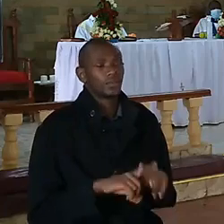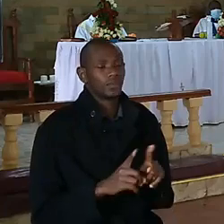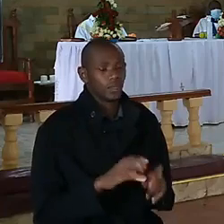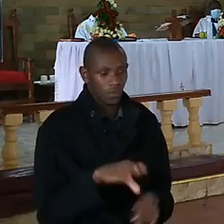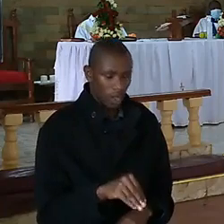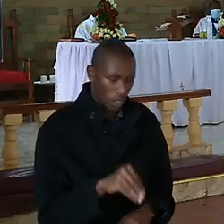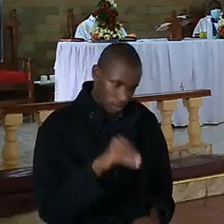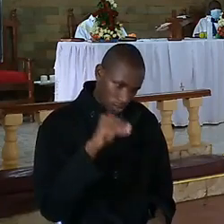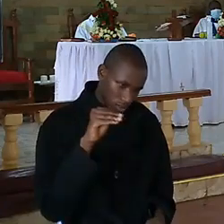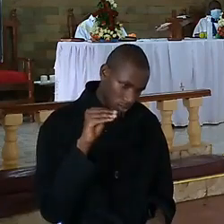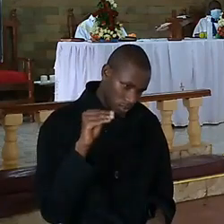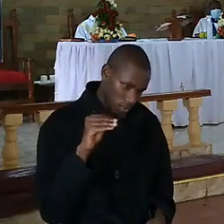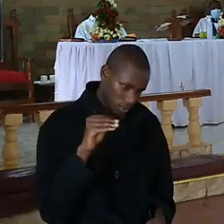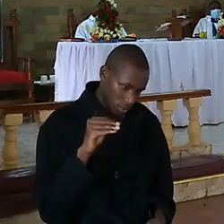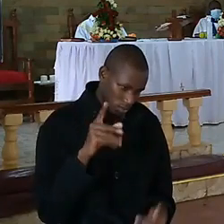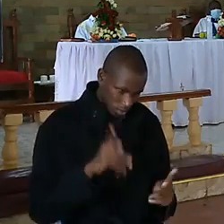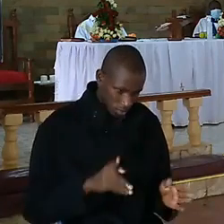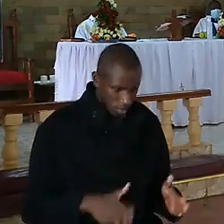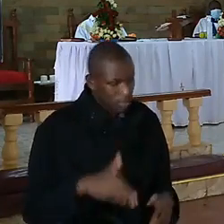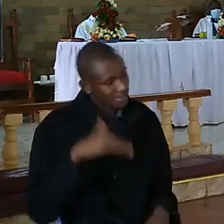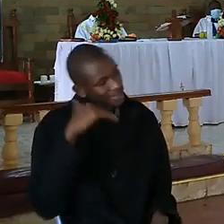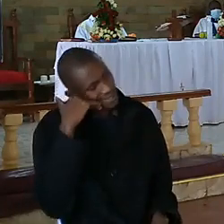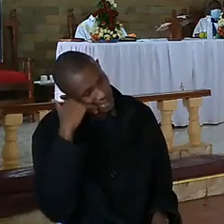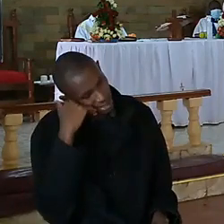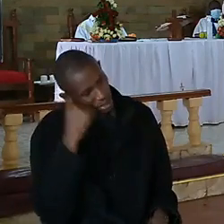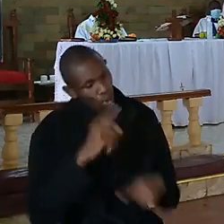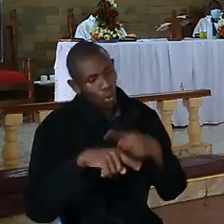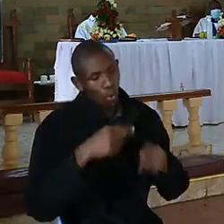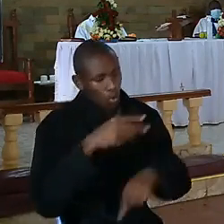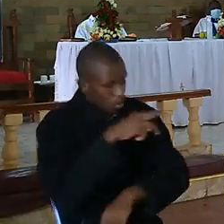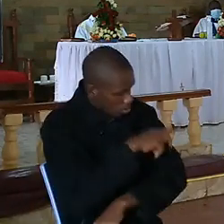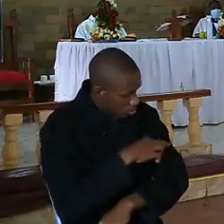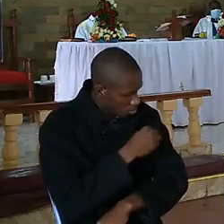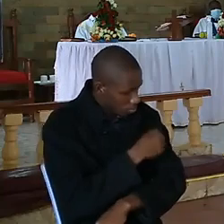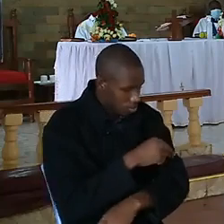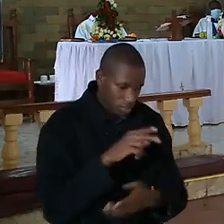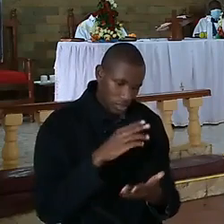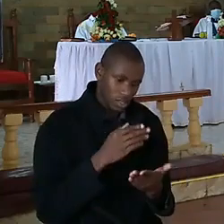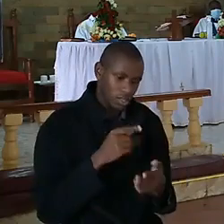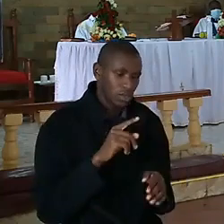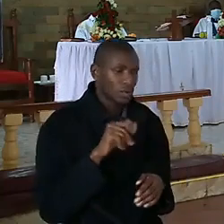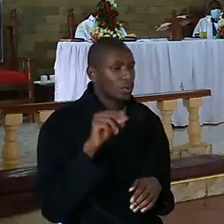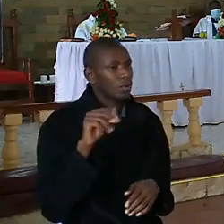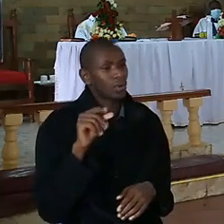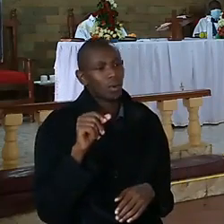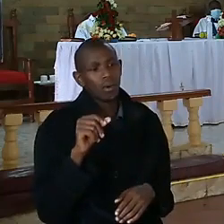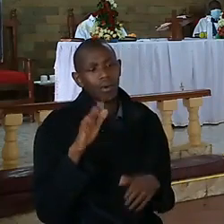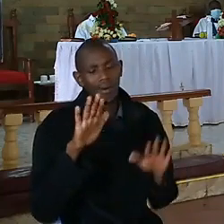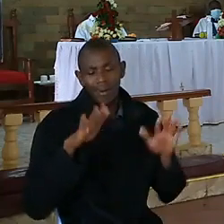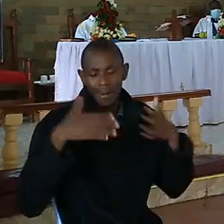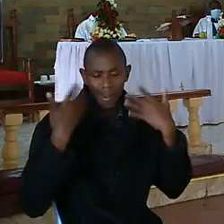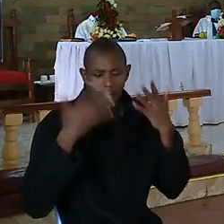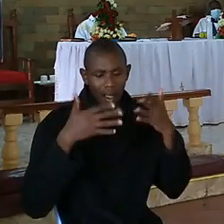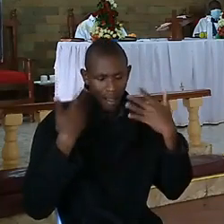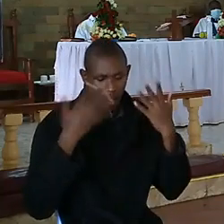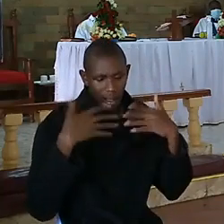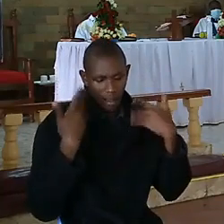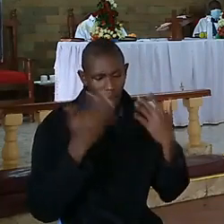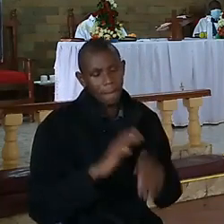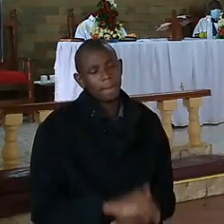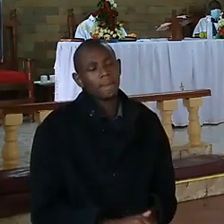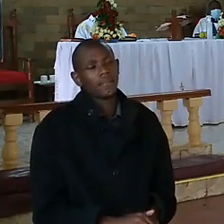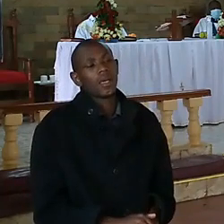andu marwara tukamatwara thibitari ona gugikoragwo kumwe gutire oxygen kungi gutire maundu maria mangituma andu